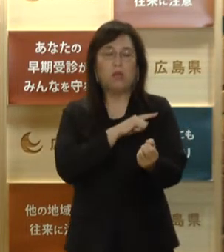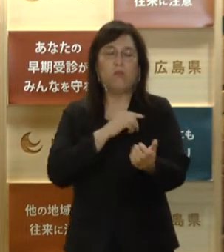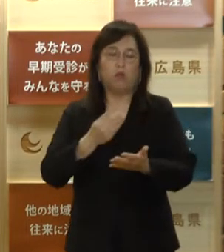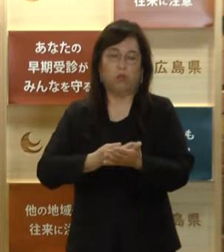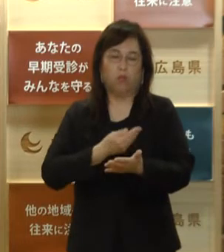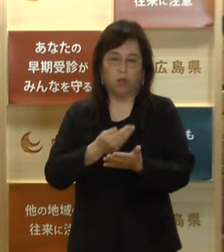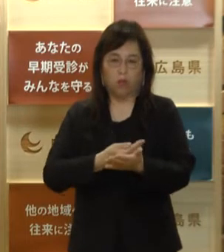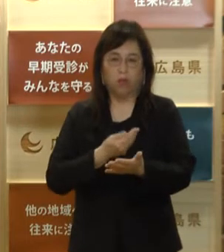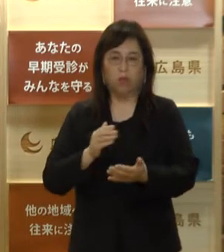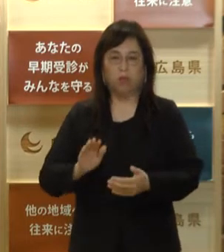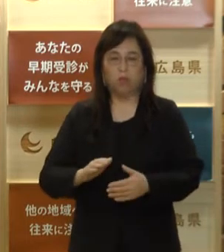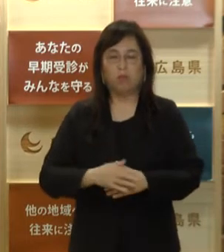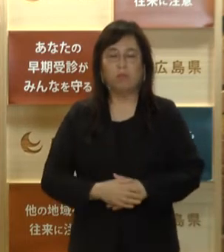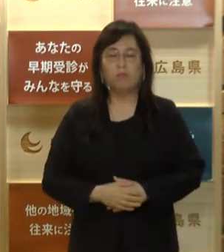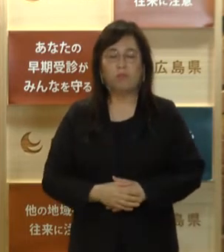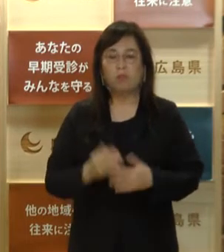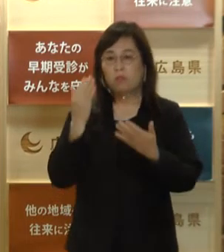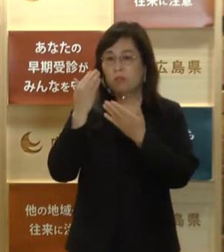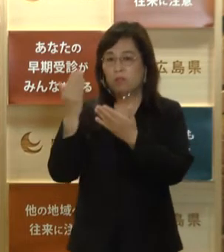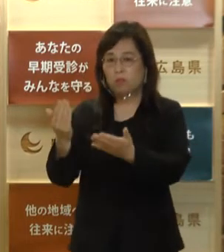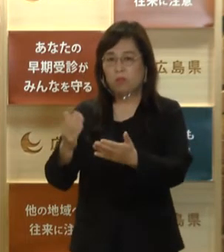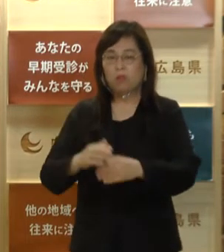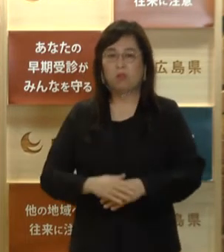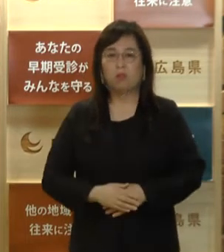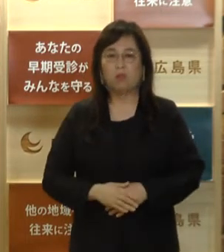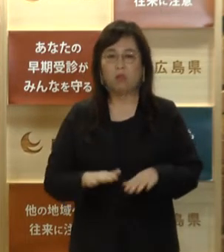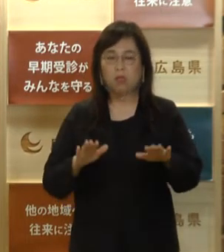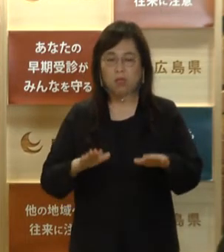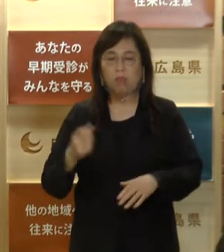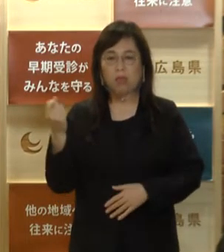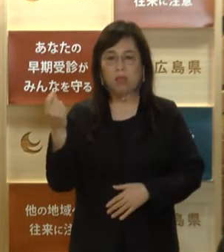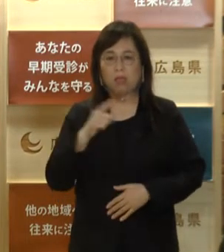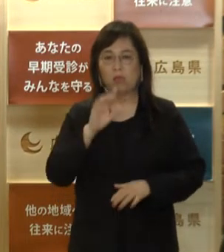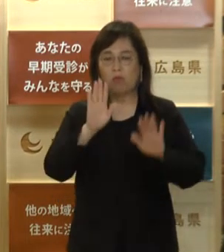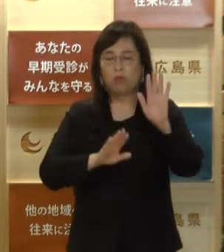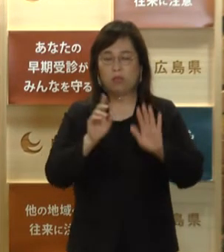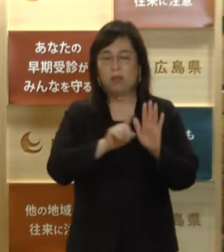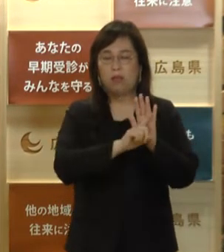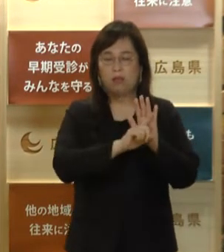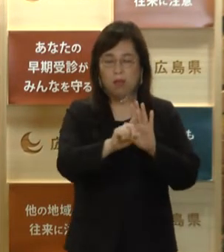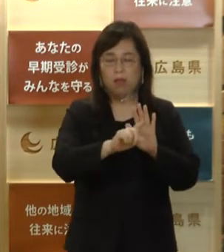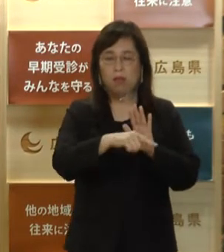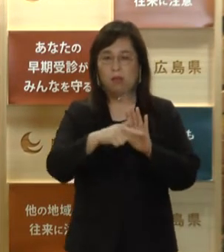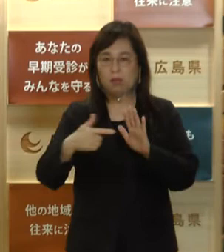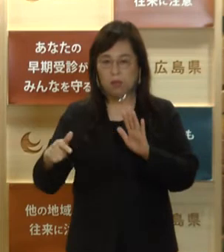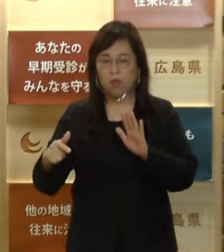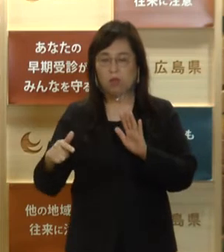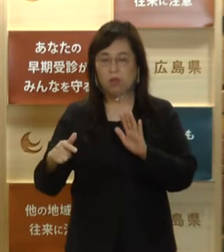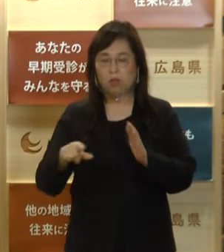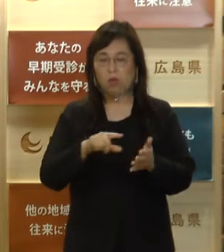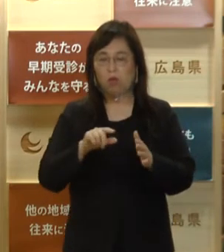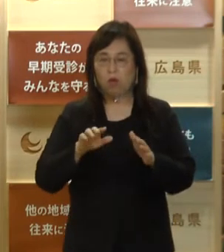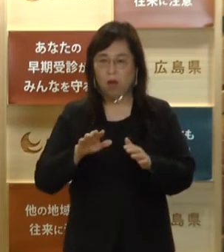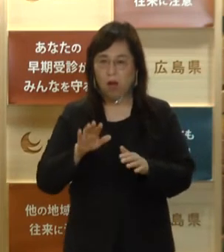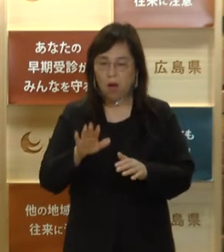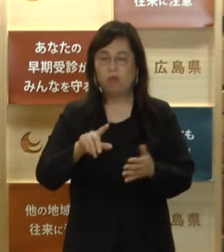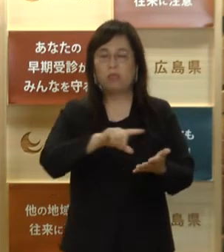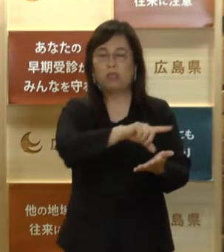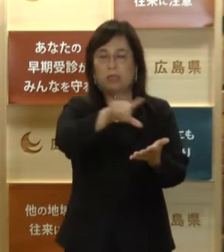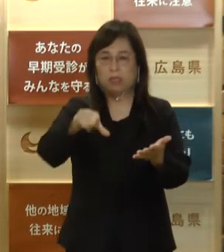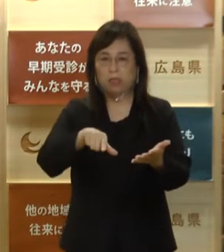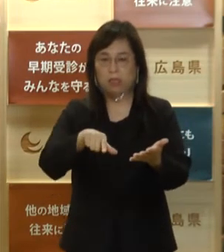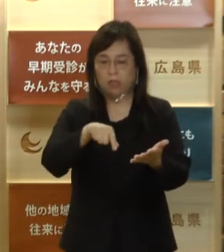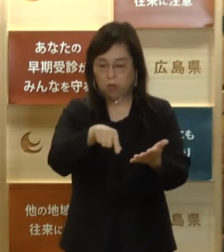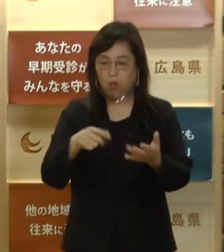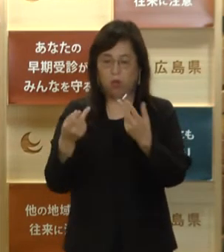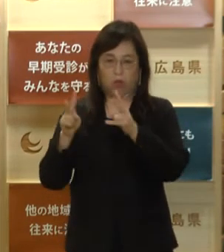点、現在その緊急事態宣言やまん延防止措置が出されている地域に比べると、県内の感